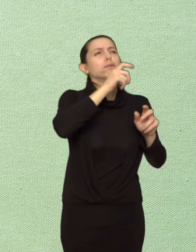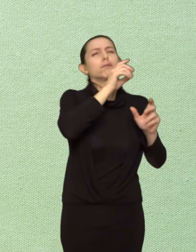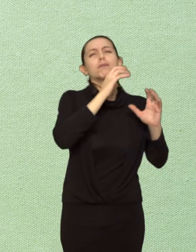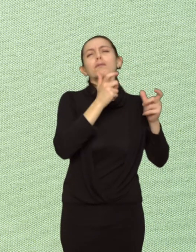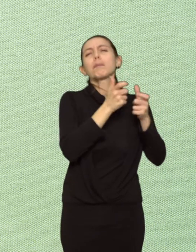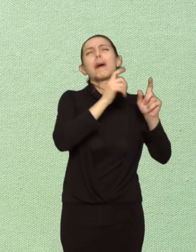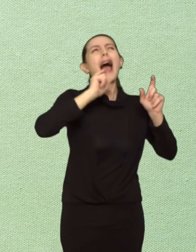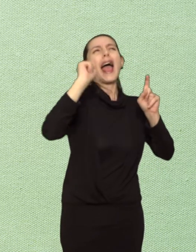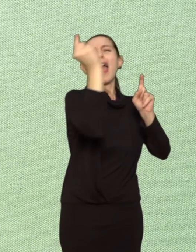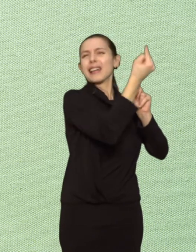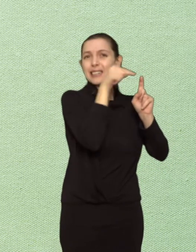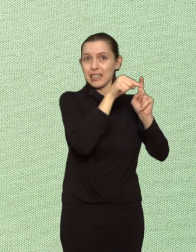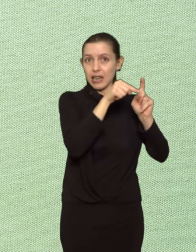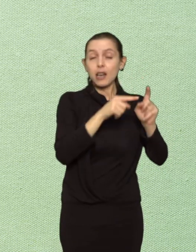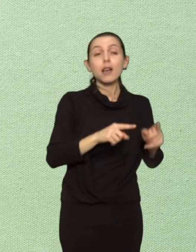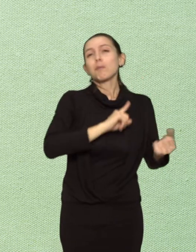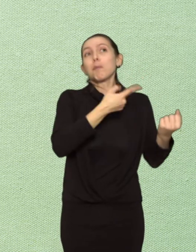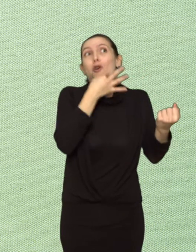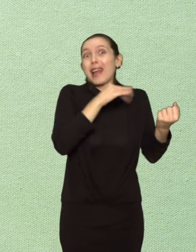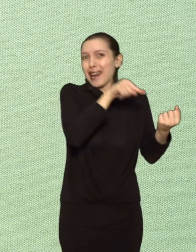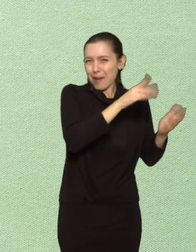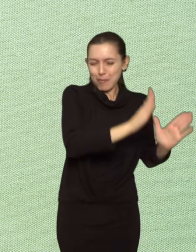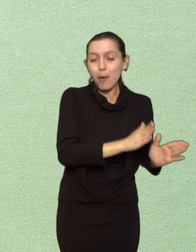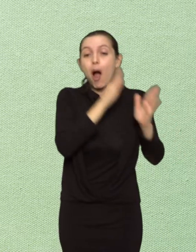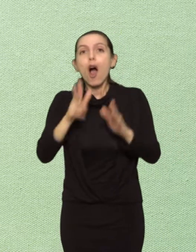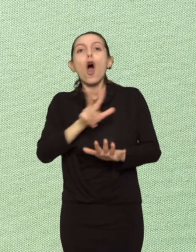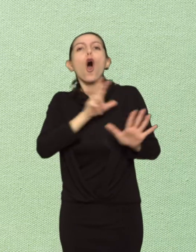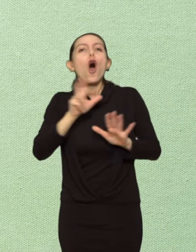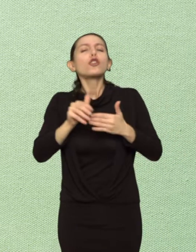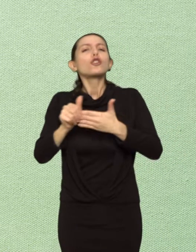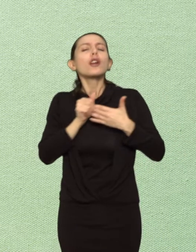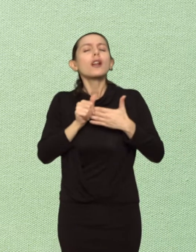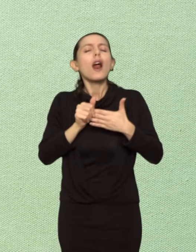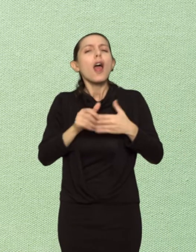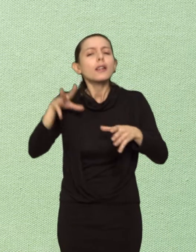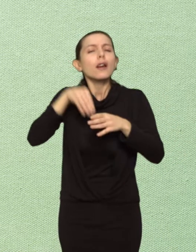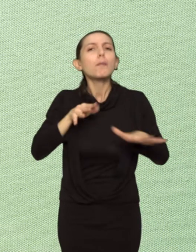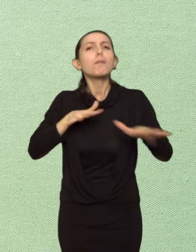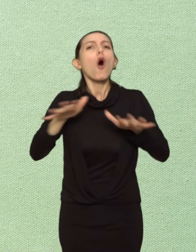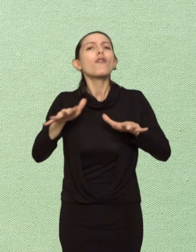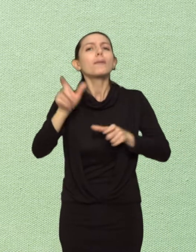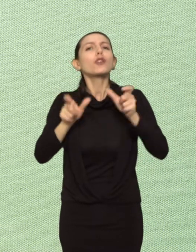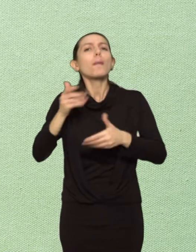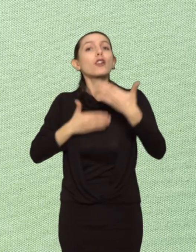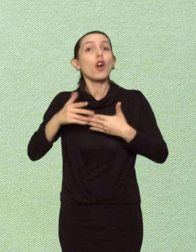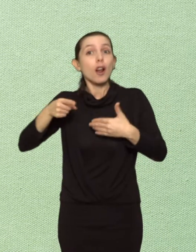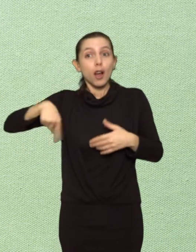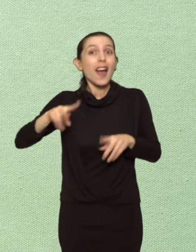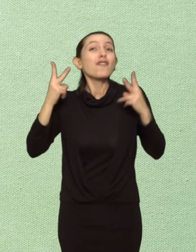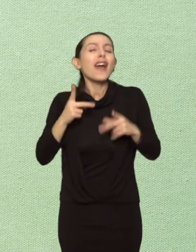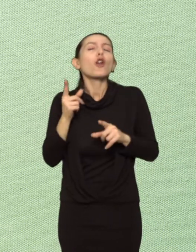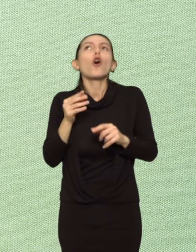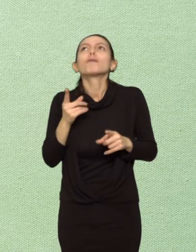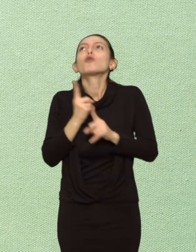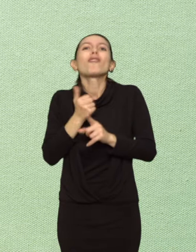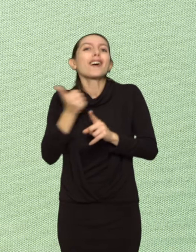potere di farlo e 800 leader del movimento delle persone con disabilità, che in teoria potevano solo ascoltare,